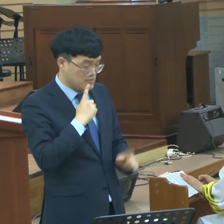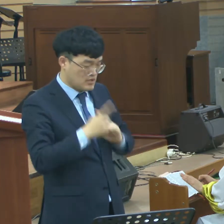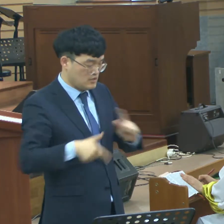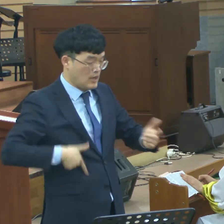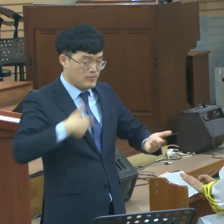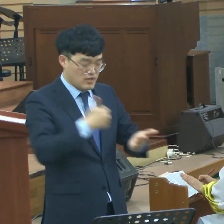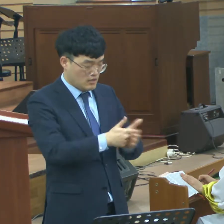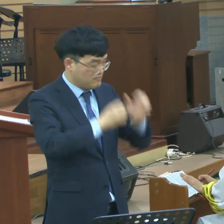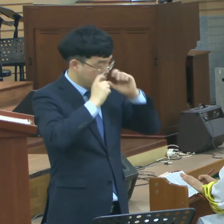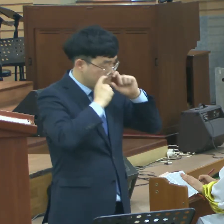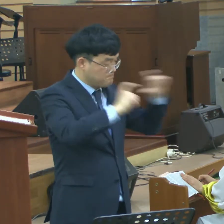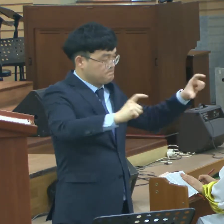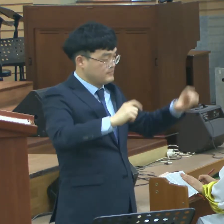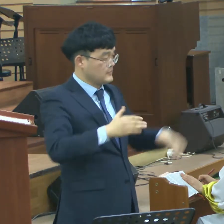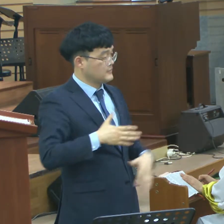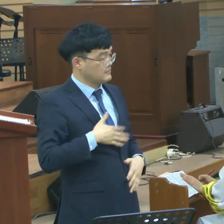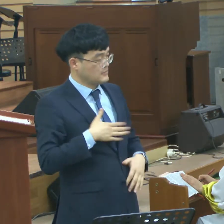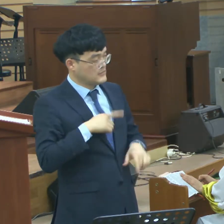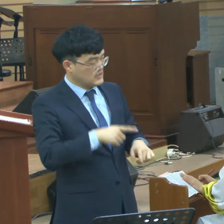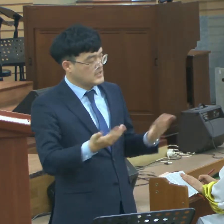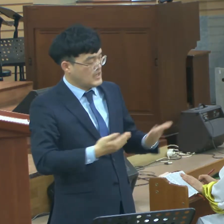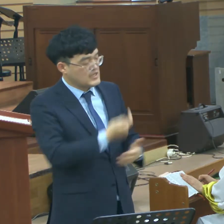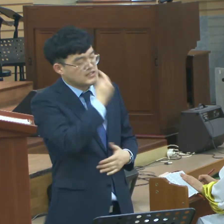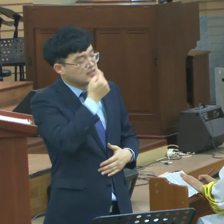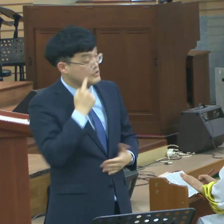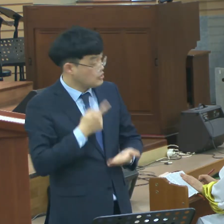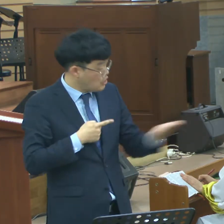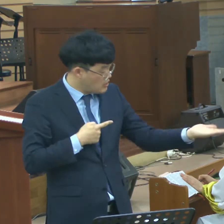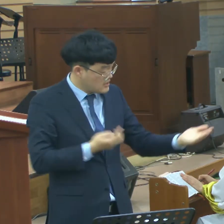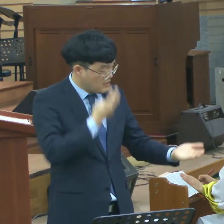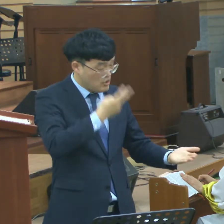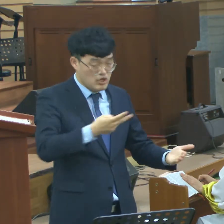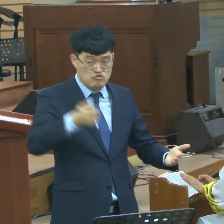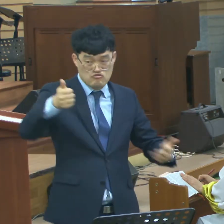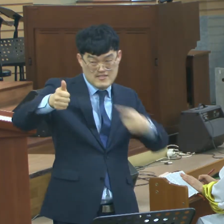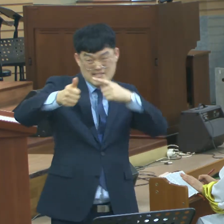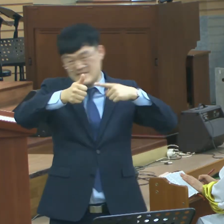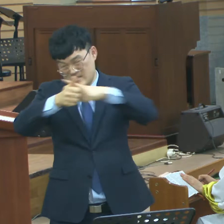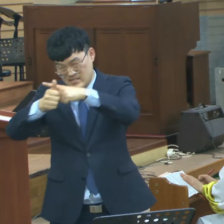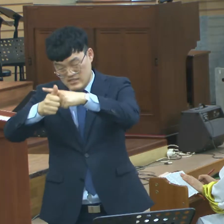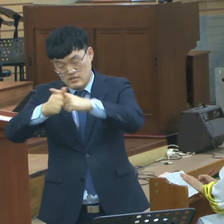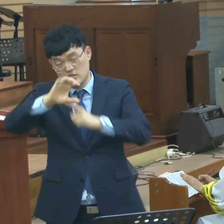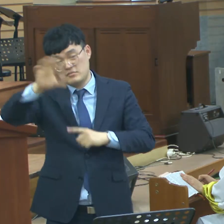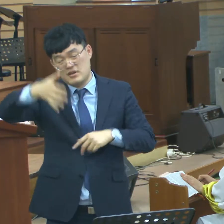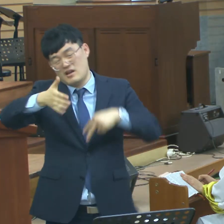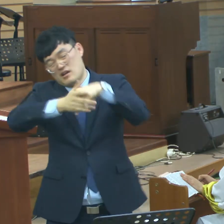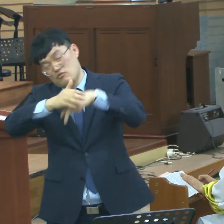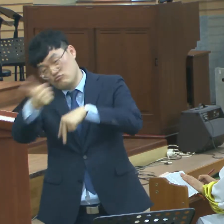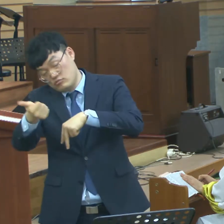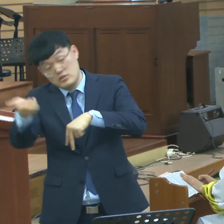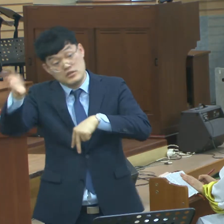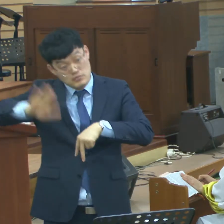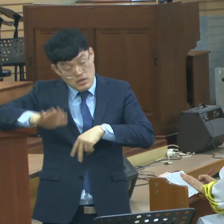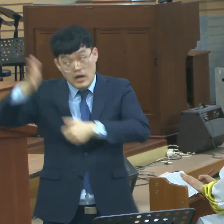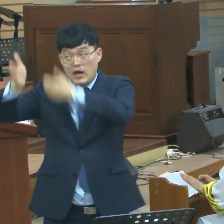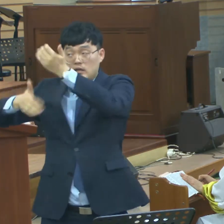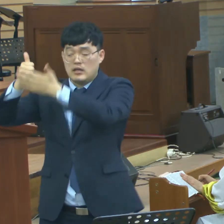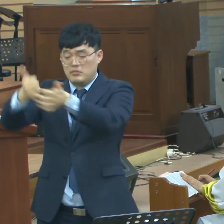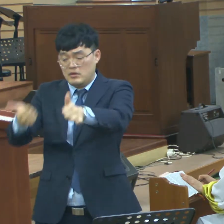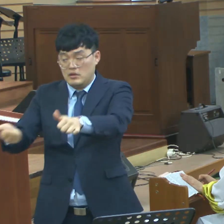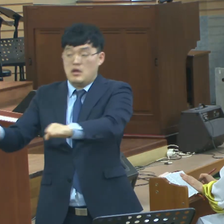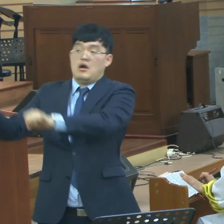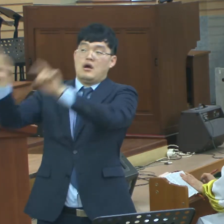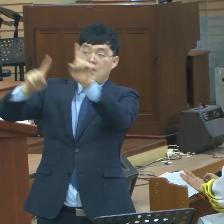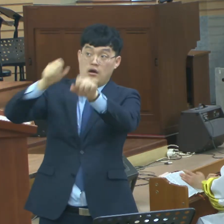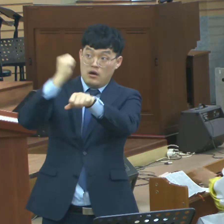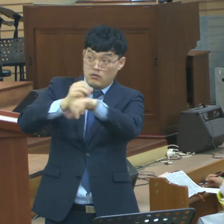외쳤어요. 너희들은 생명의 주를 죽였지만 하나님은 죽은 자 가운데서 예수 그리스도를 살리셨는데 우리가 그